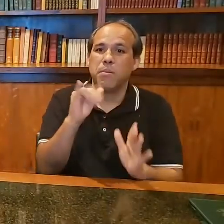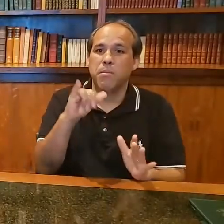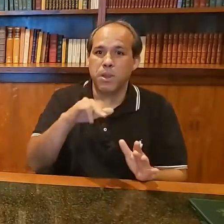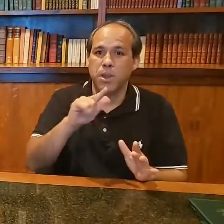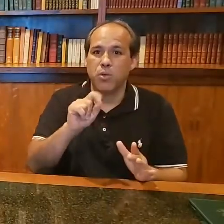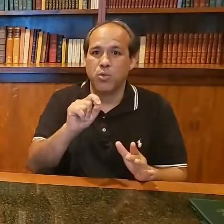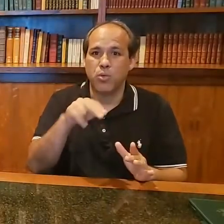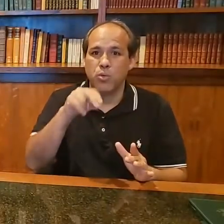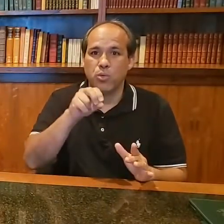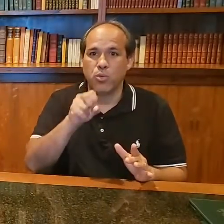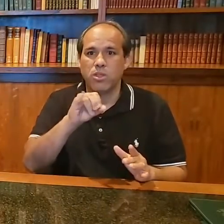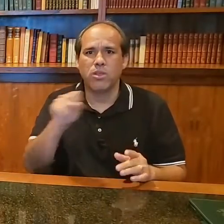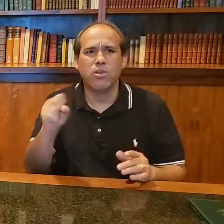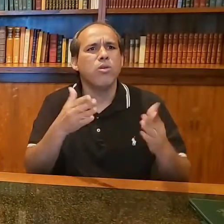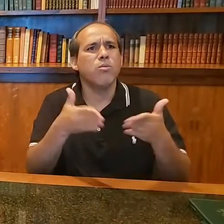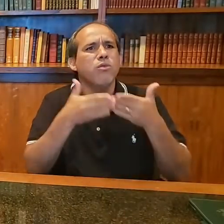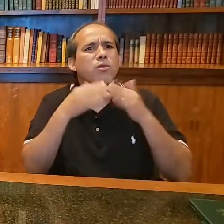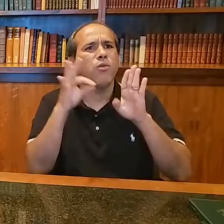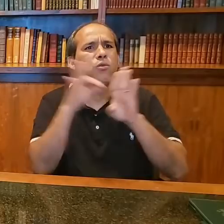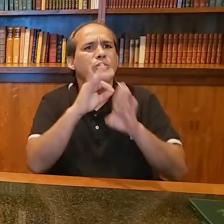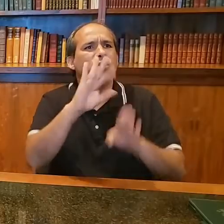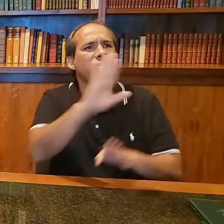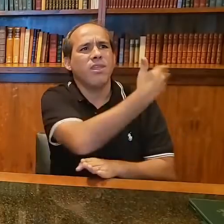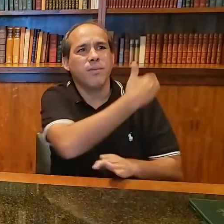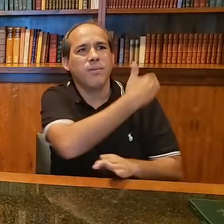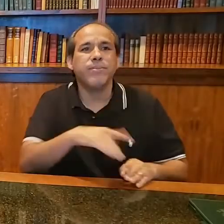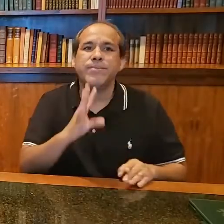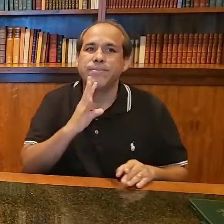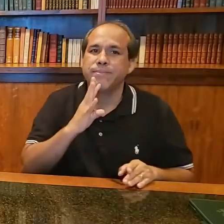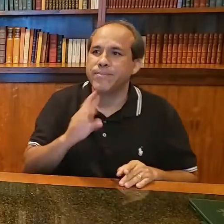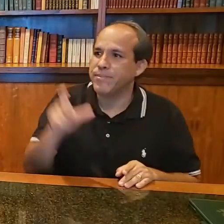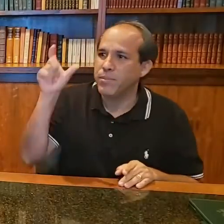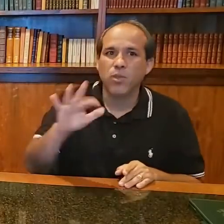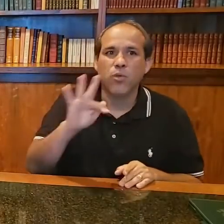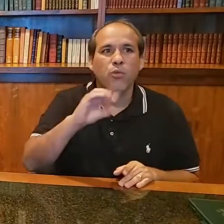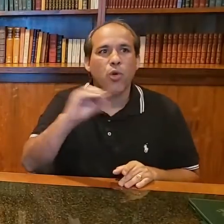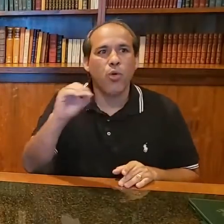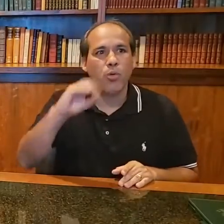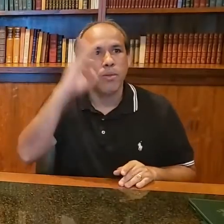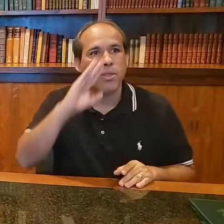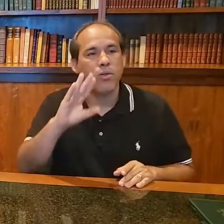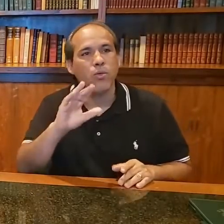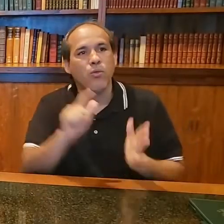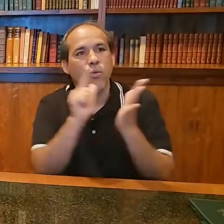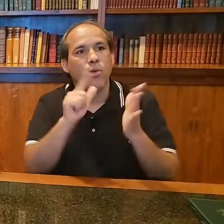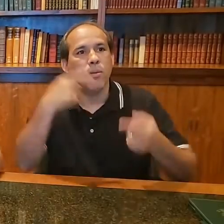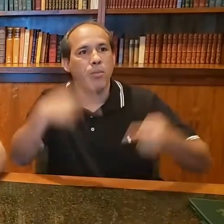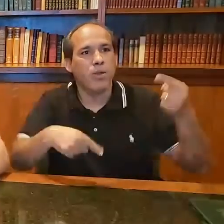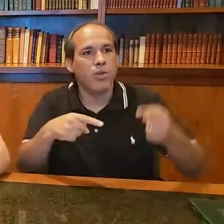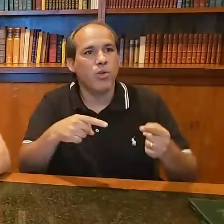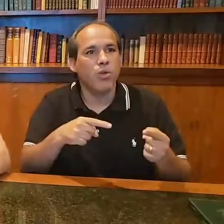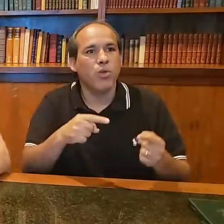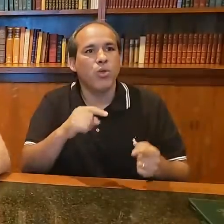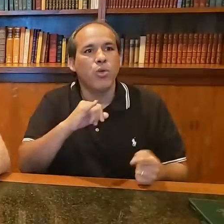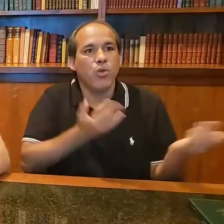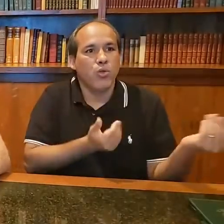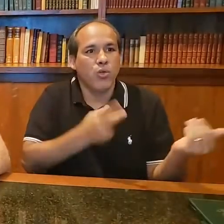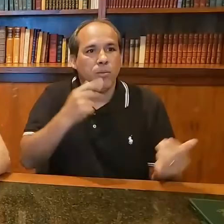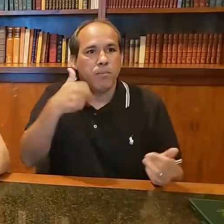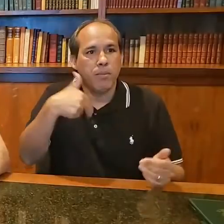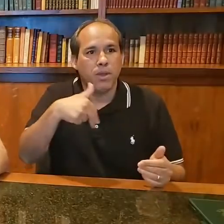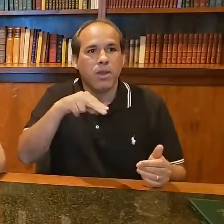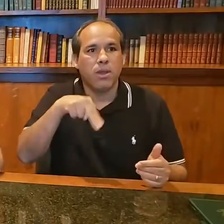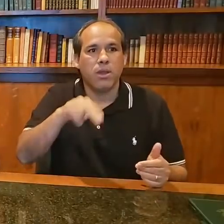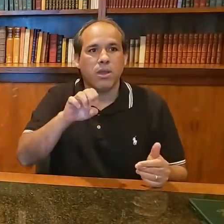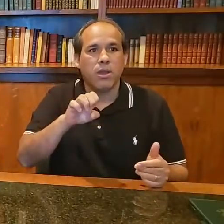Sai da frente, o Vuduzinho, sai daí. Como, por exemplo, aqui, Foco do Brasil, Folha Política, Jovem Pan News, entre outros.